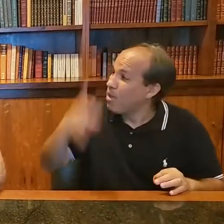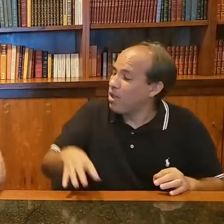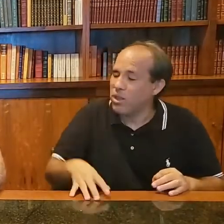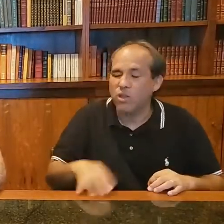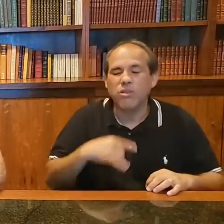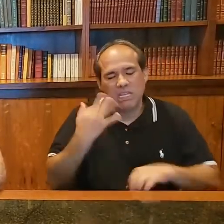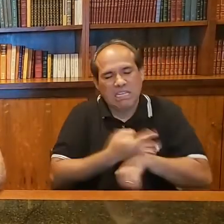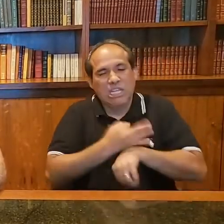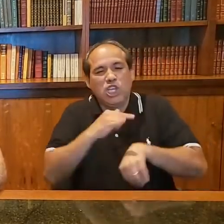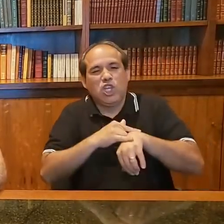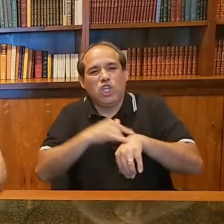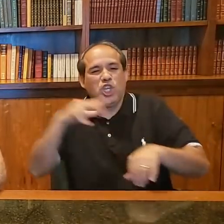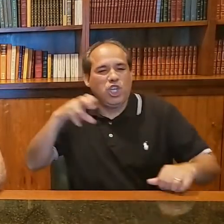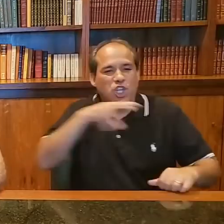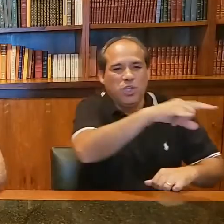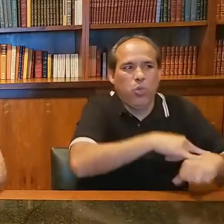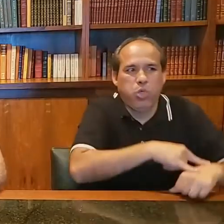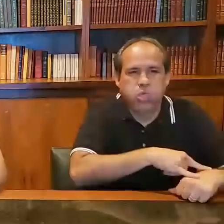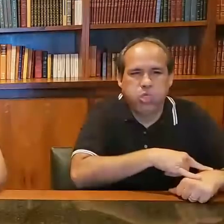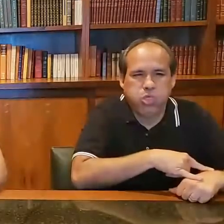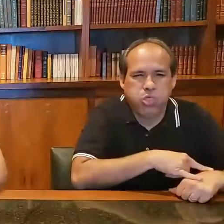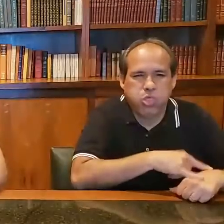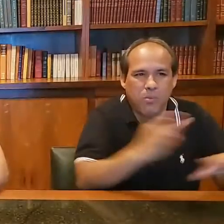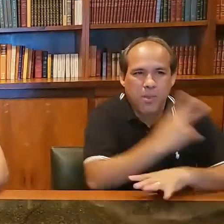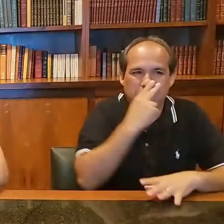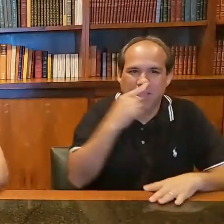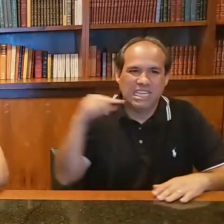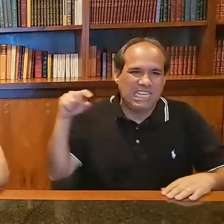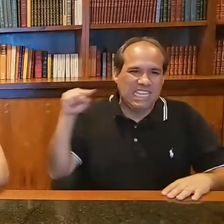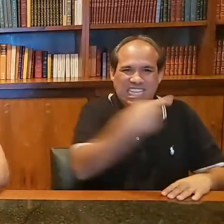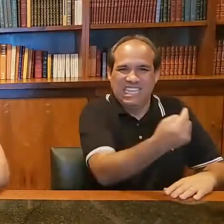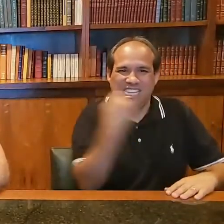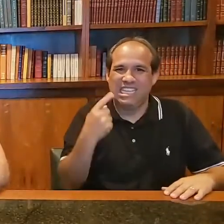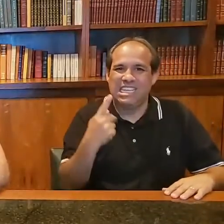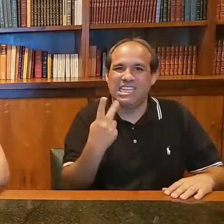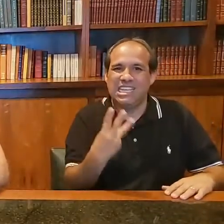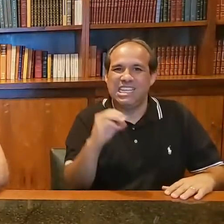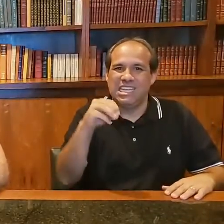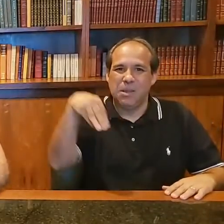30 metros aí no teu Cooper aí. Mais 30 metros no Cooper aí.